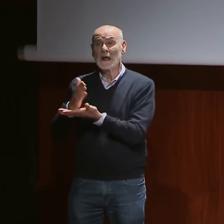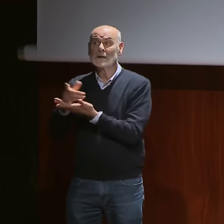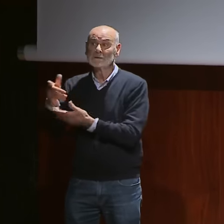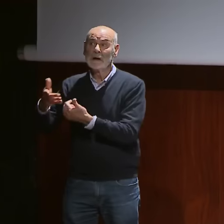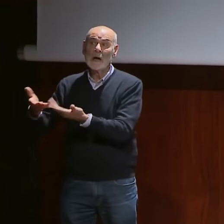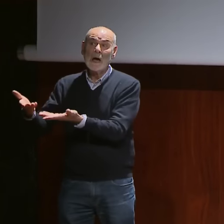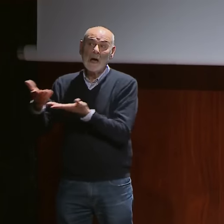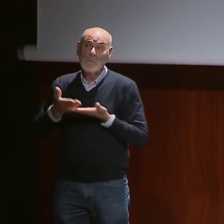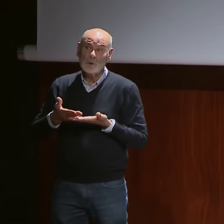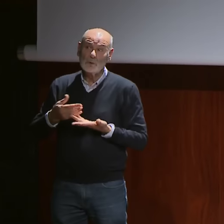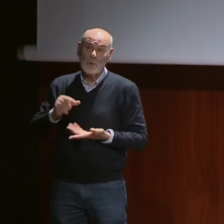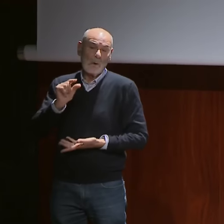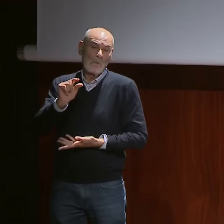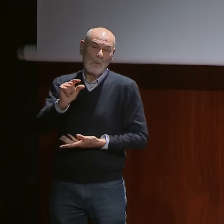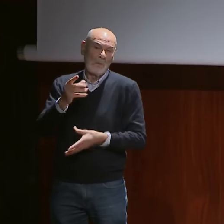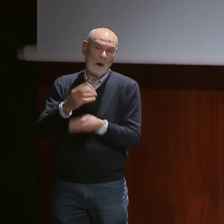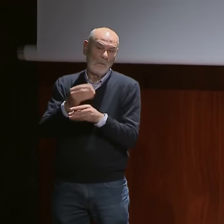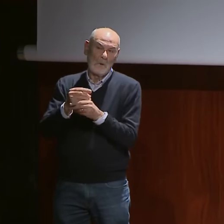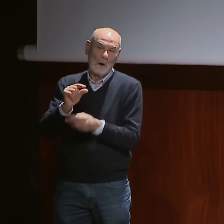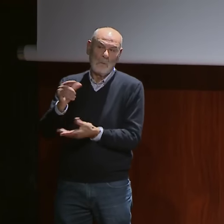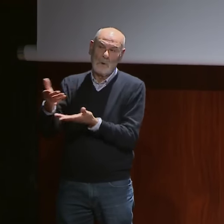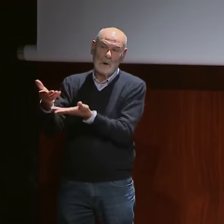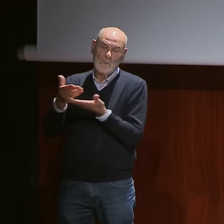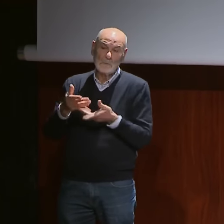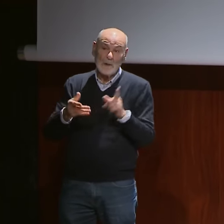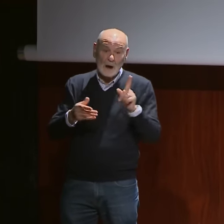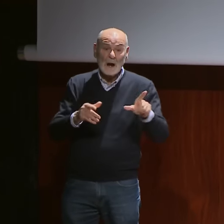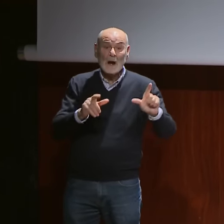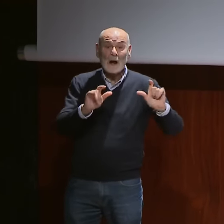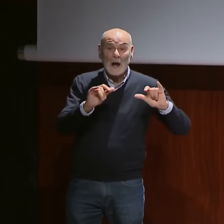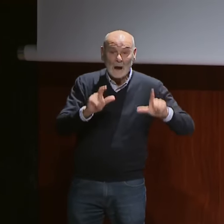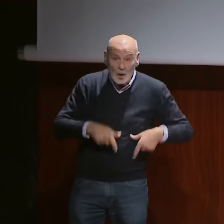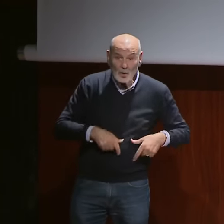à la cour de récréation de mon école. J'ai